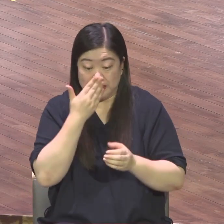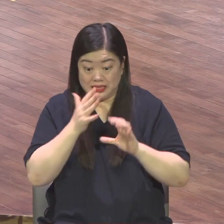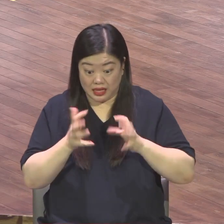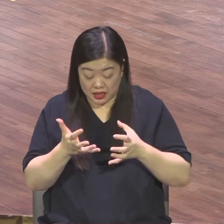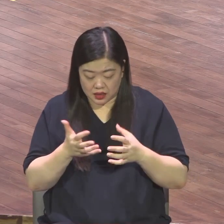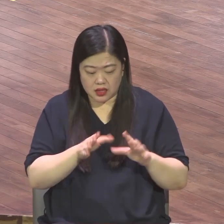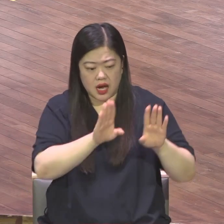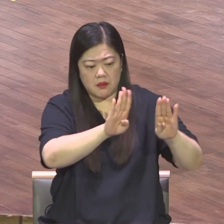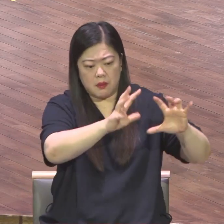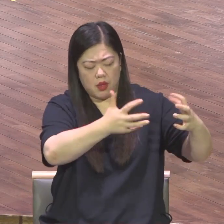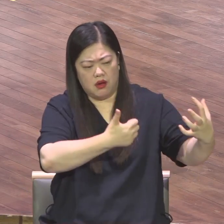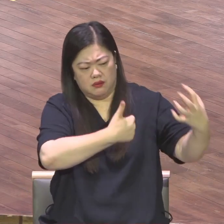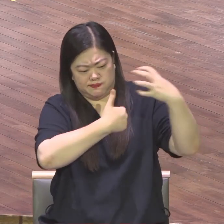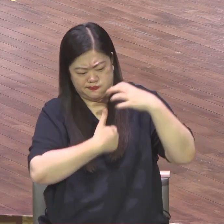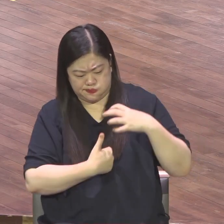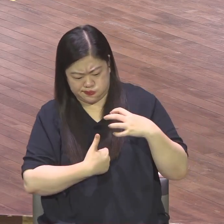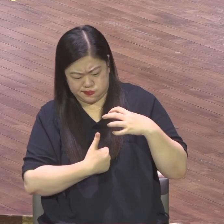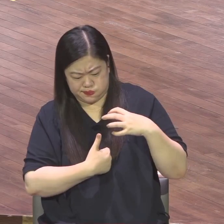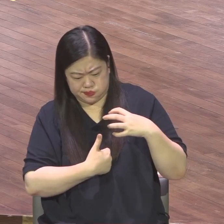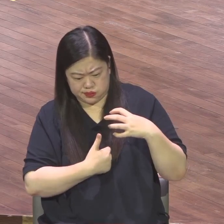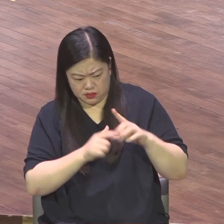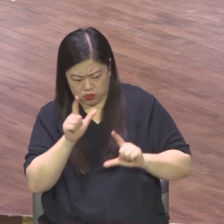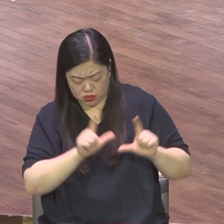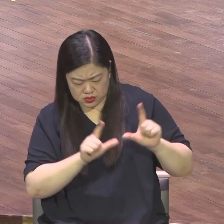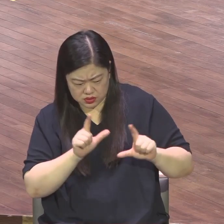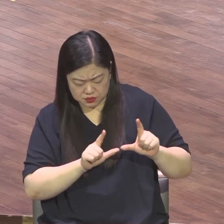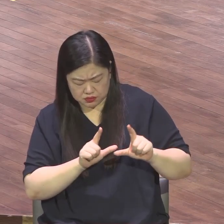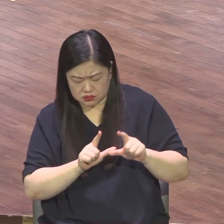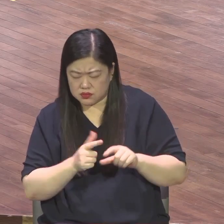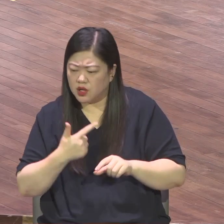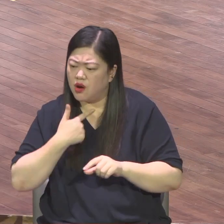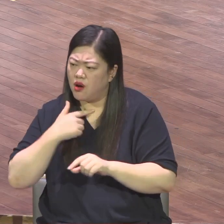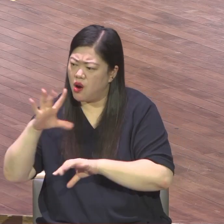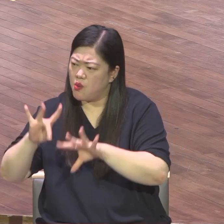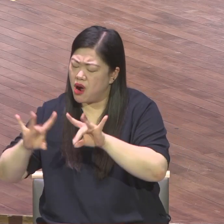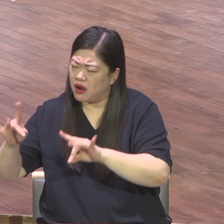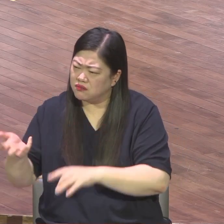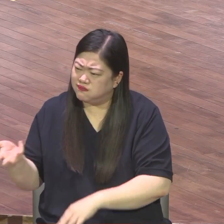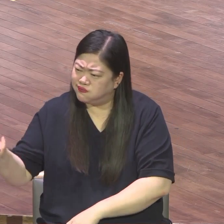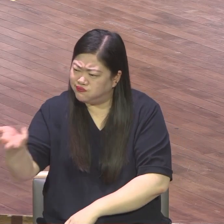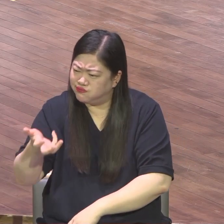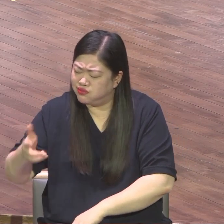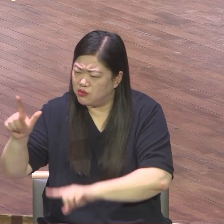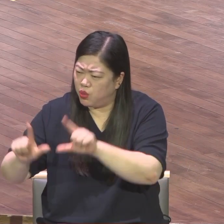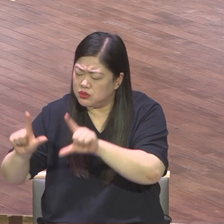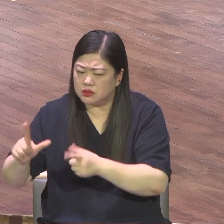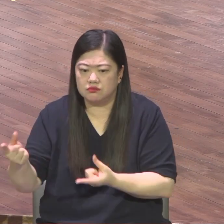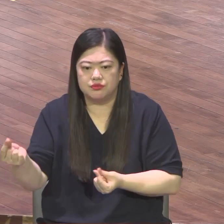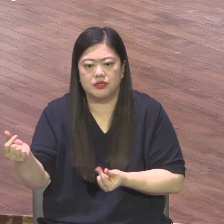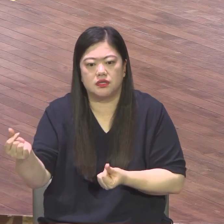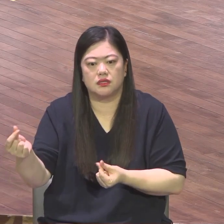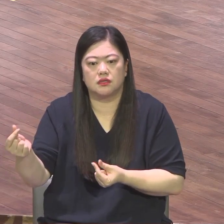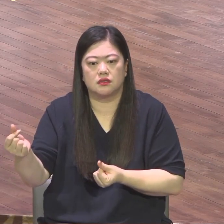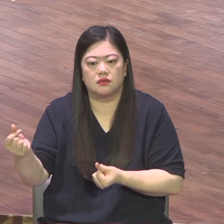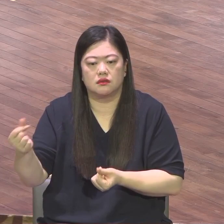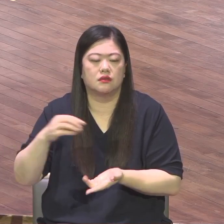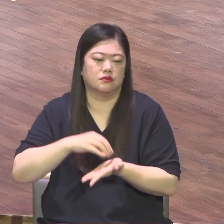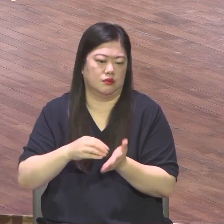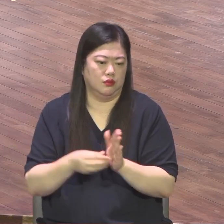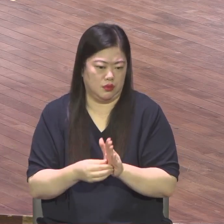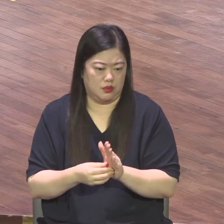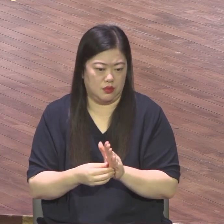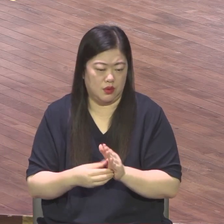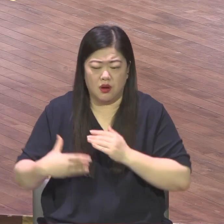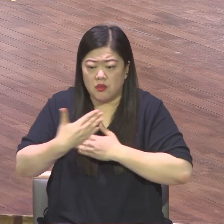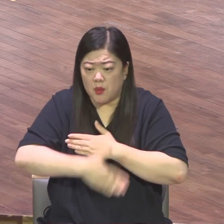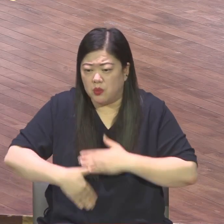목말라 무슨 말입니까? 육체적 고통은 말할 것도 없고 이들의 영혼이 쇠약하여 육체적인 고통, 영적인